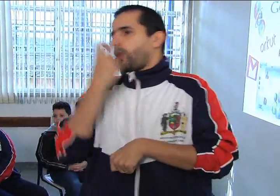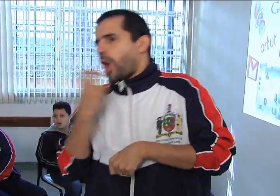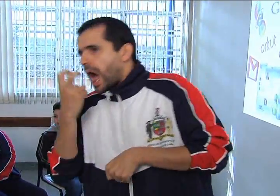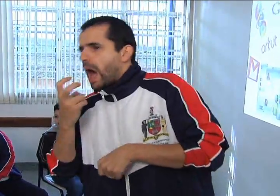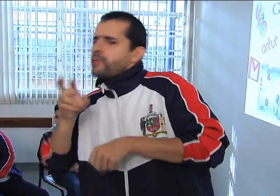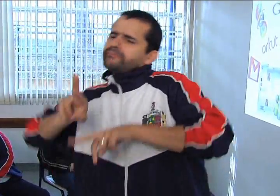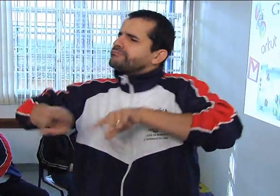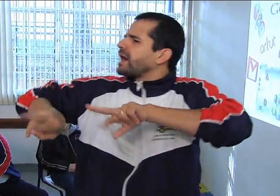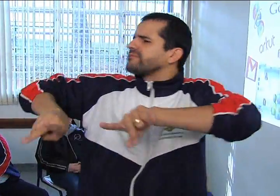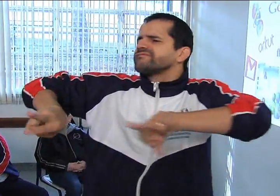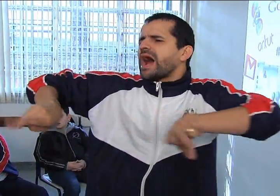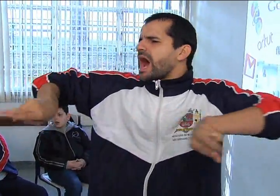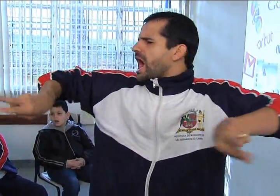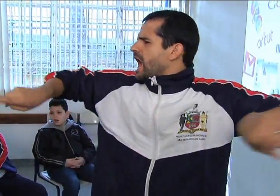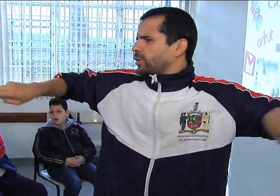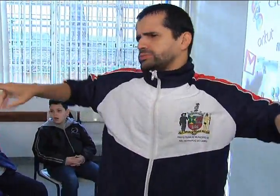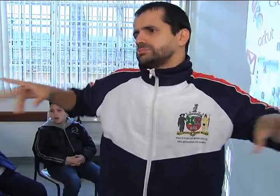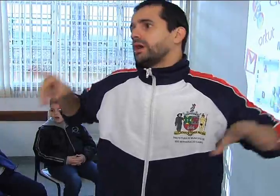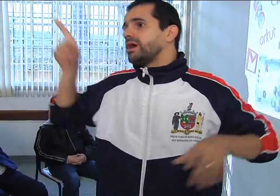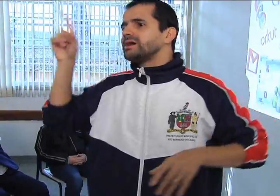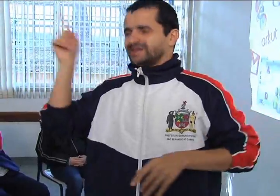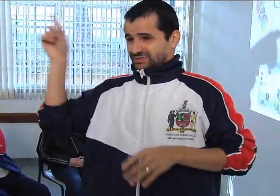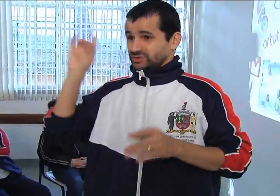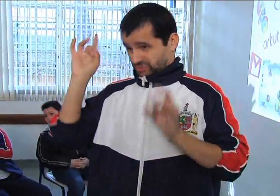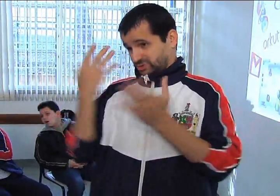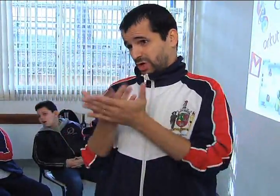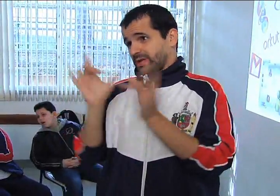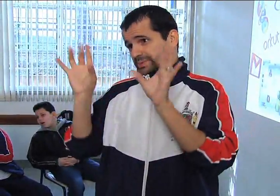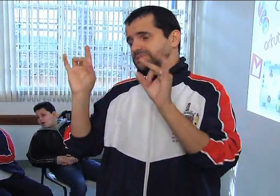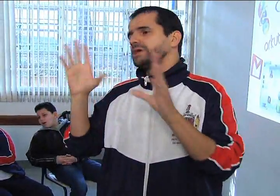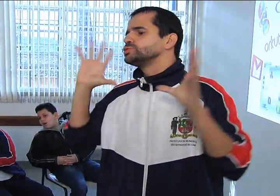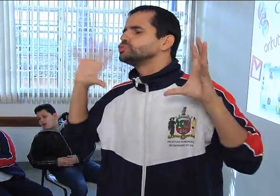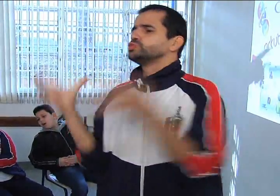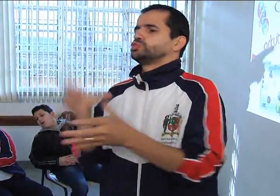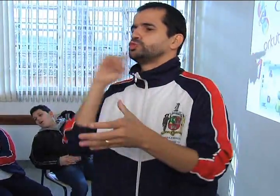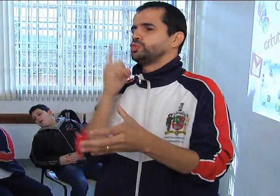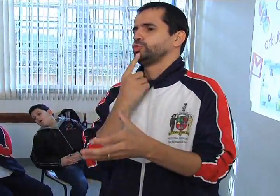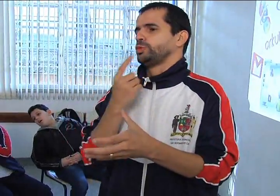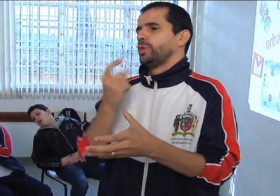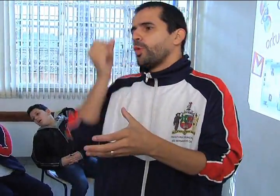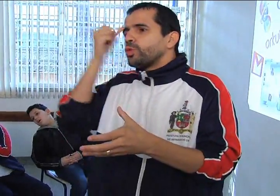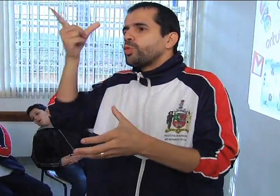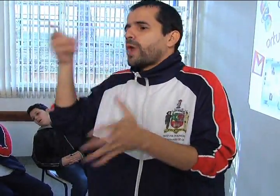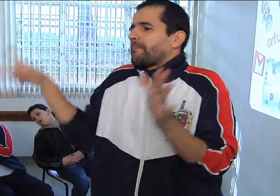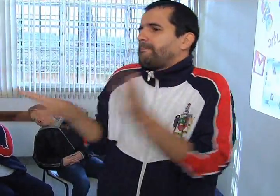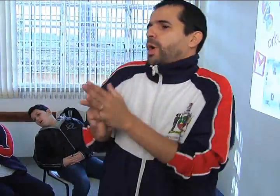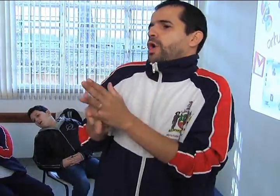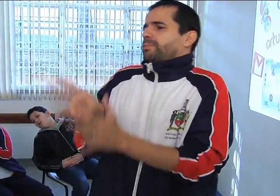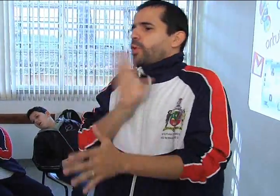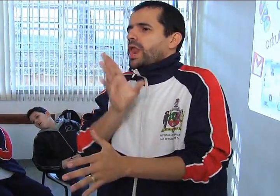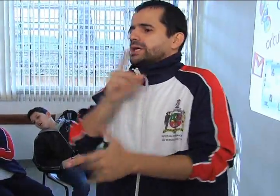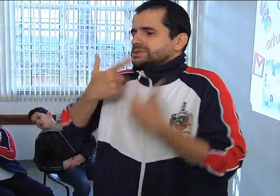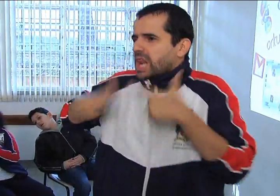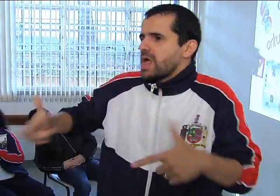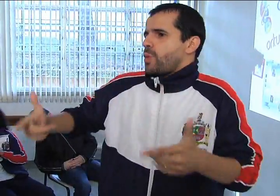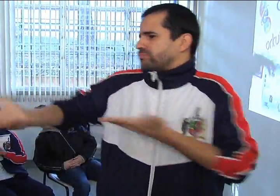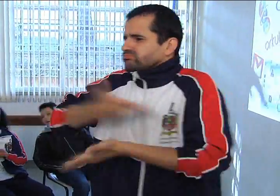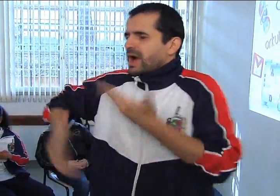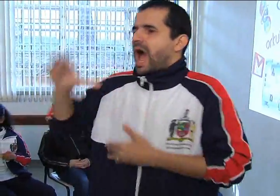mais atrasado, aí tem alunos que falam um pouco, tem mais oralidade. Lá na escola especial, todo mundo surdo, a cultura própria, a